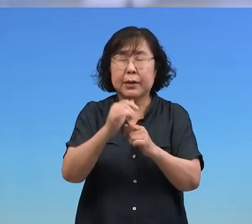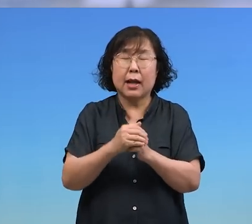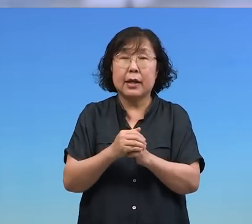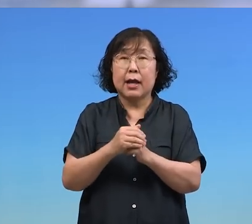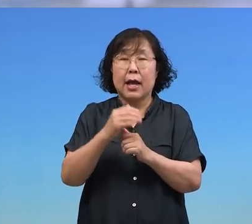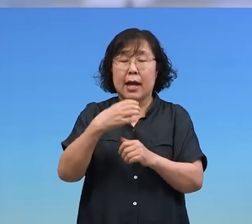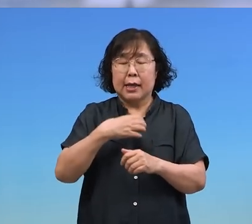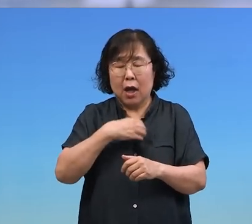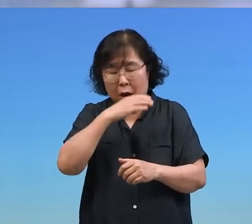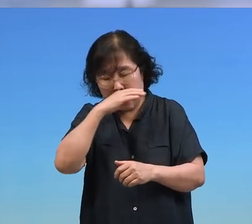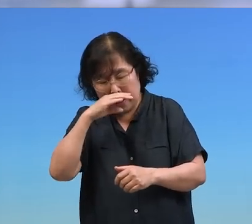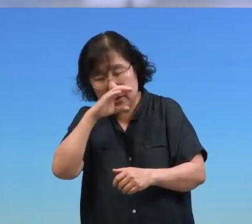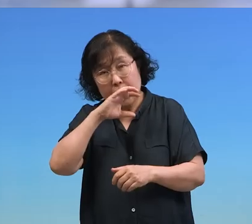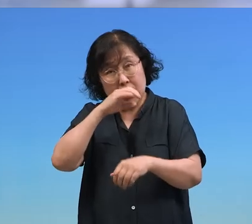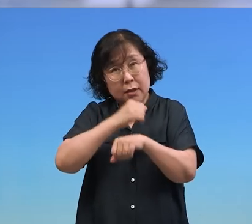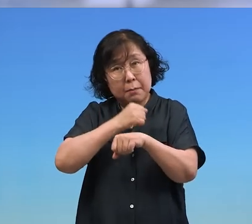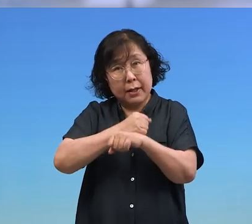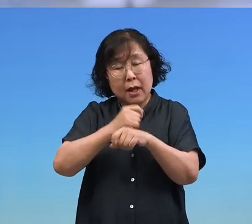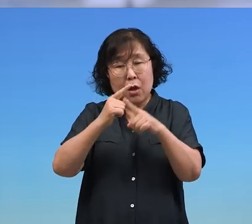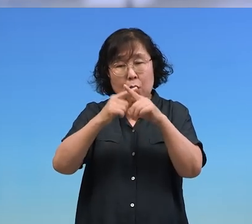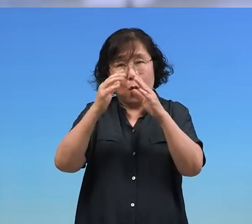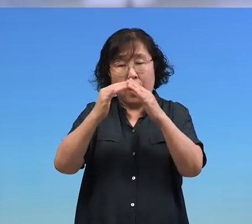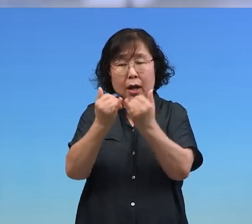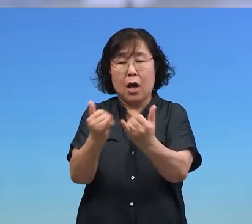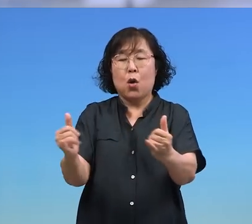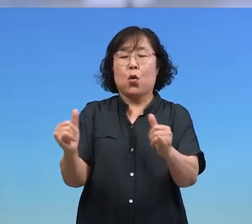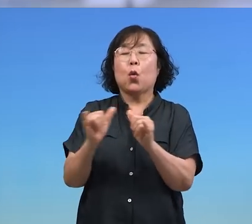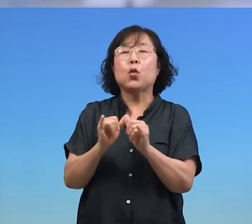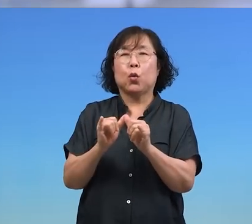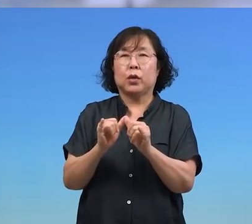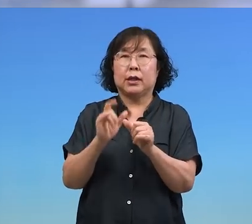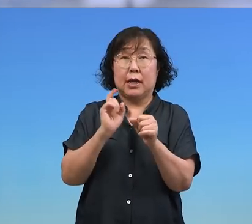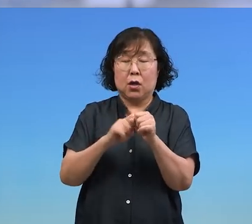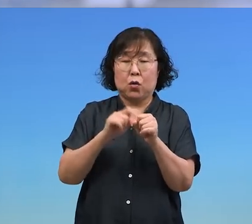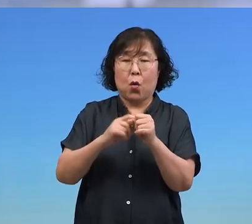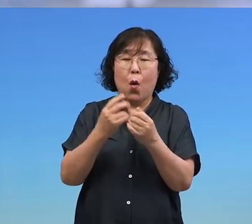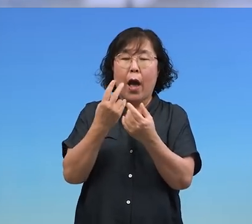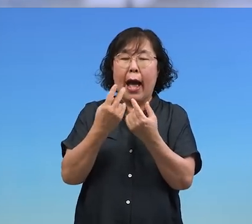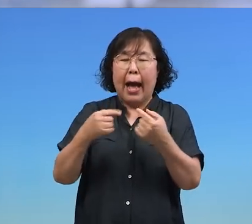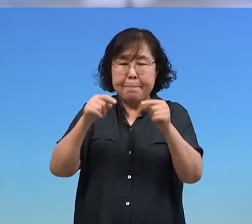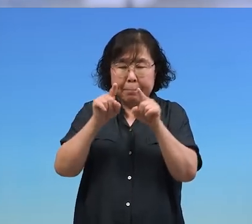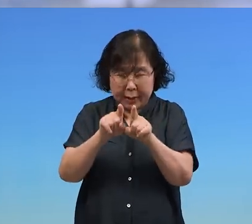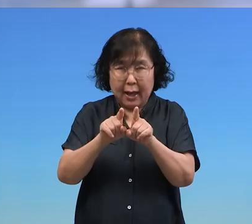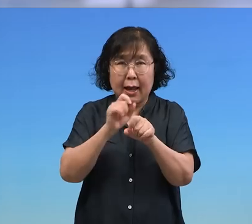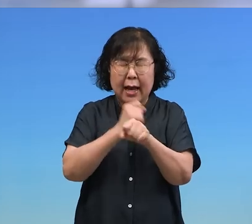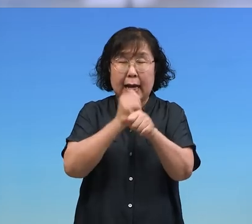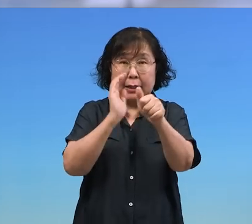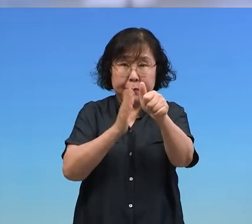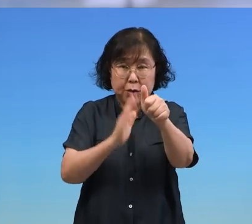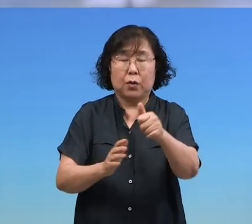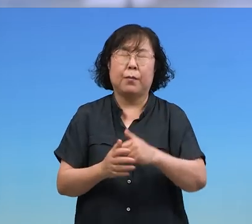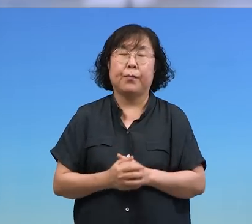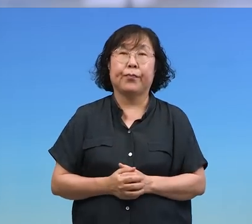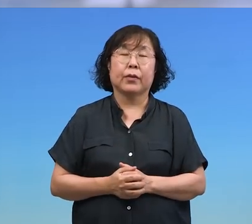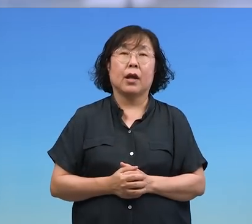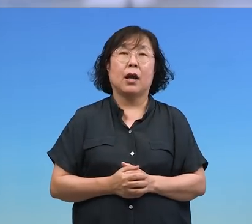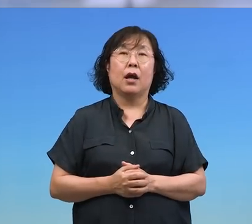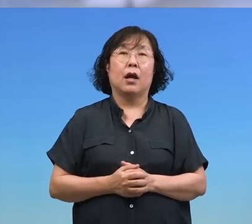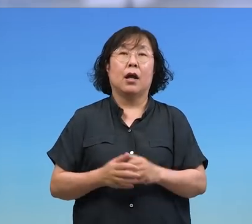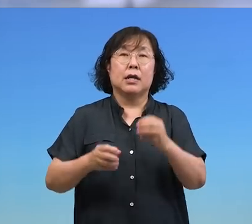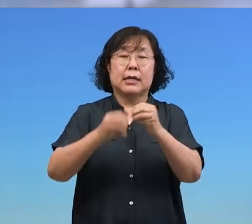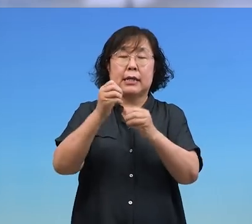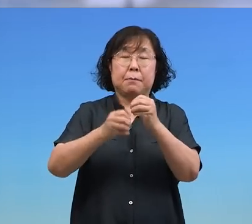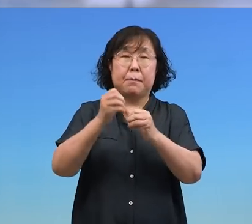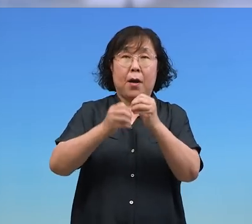이렇게 경건은 연습하되 이게 교회 공동체적으로 함께 해야 된다는 겁니다 제가 지난주에